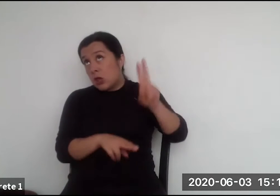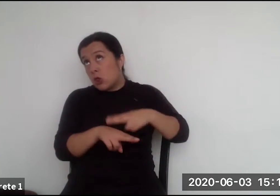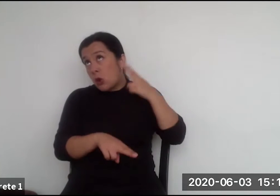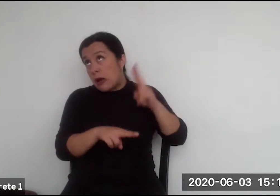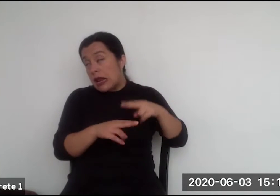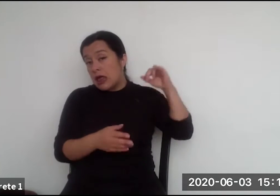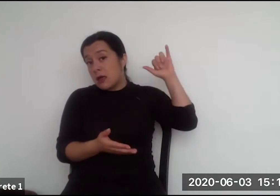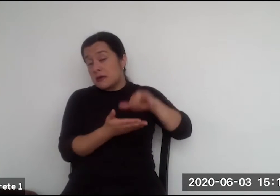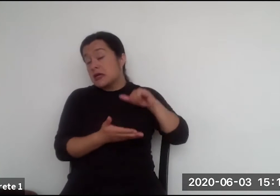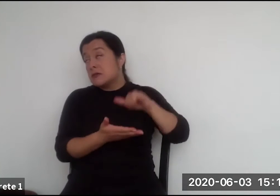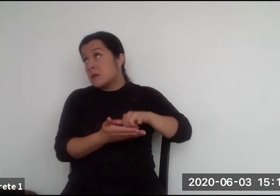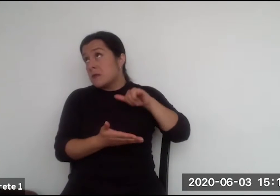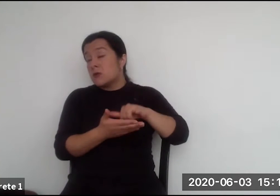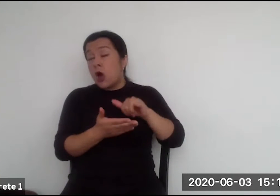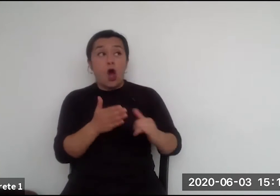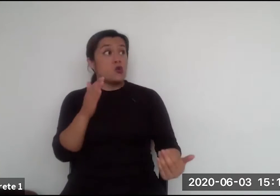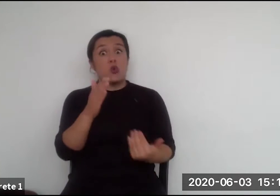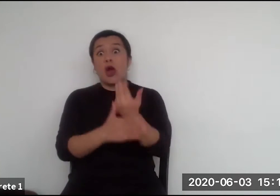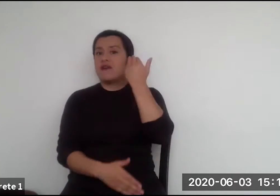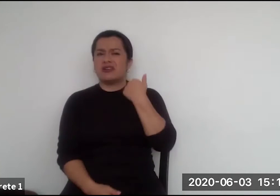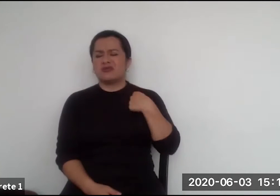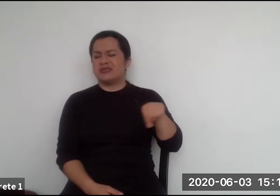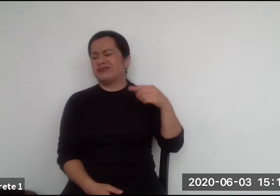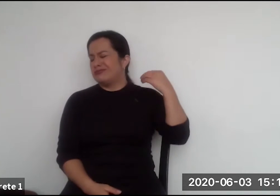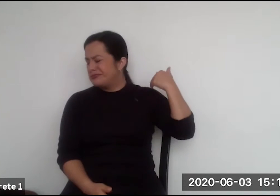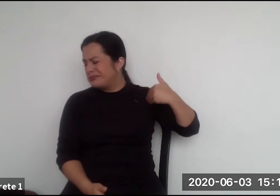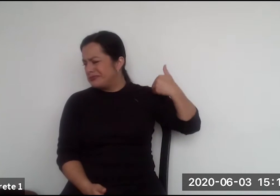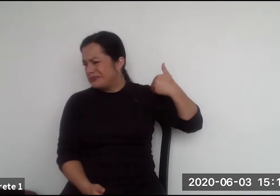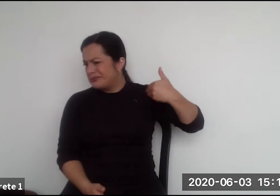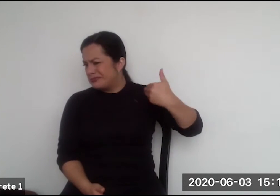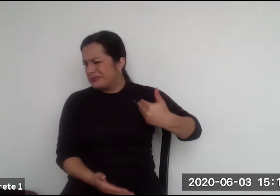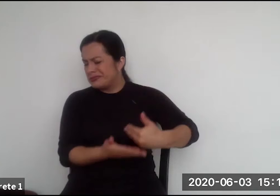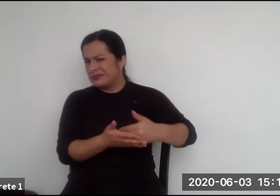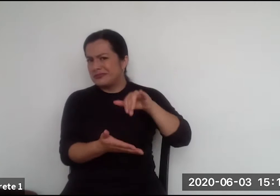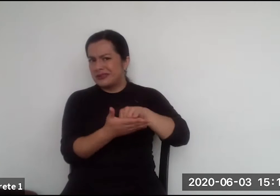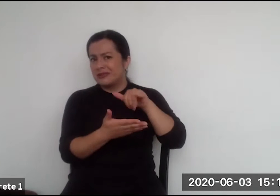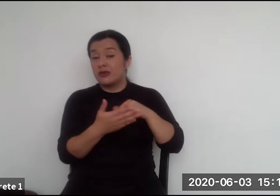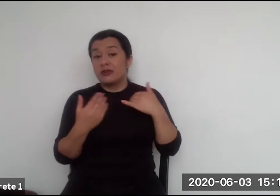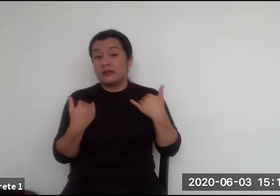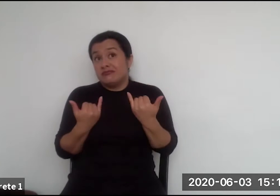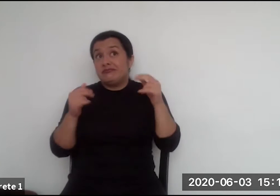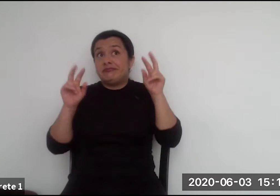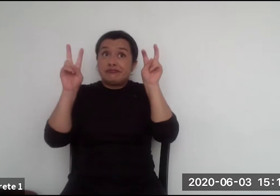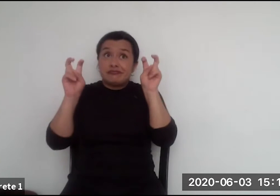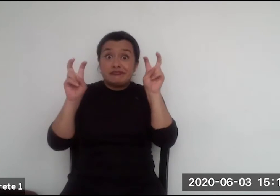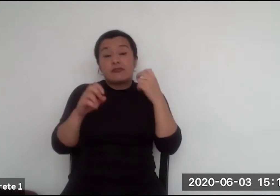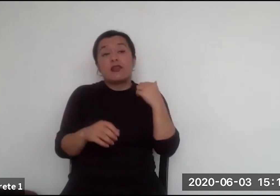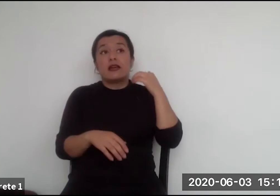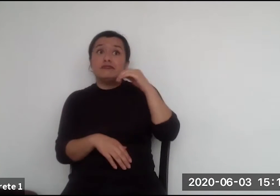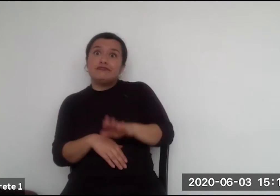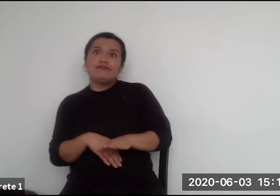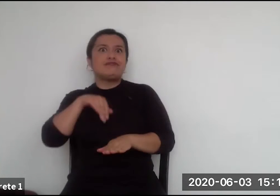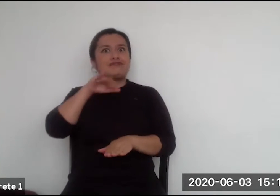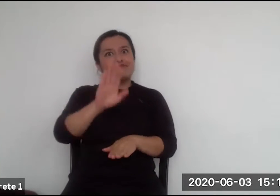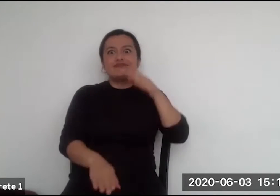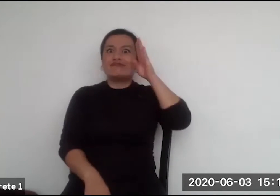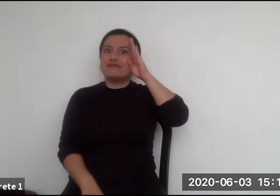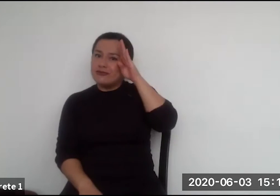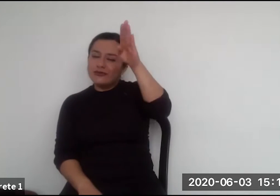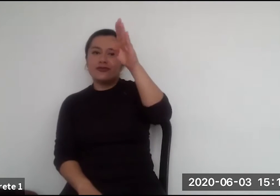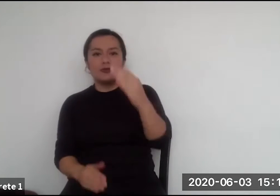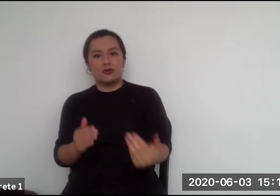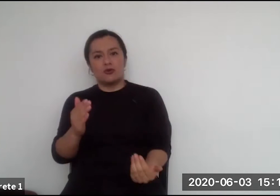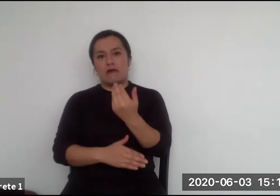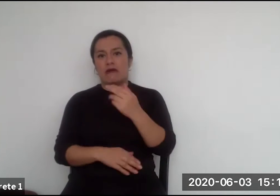aunque estemos dando, entre comillas, un paso hacia una nueva normalidad. Hablaré,